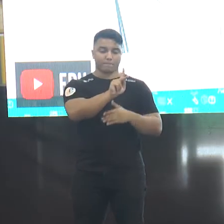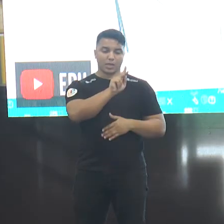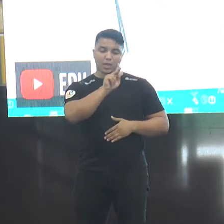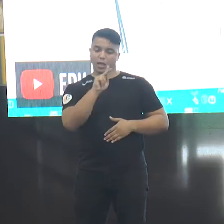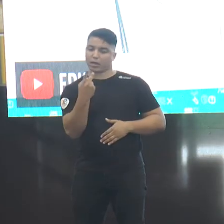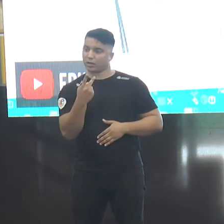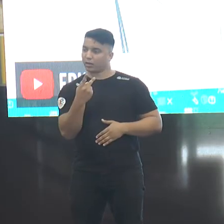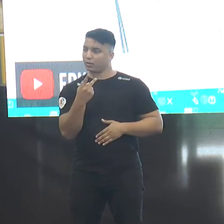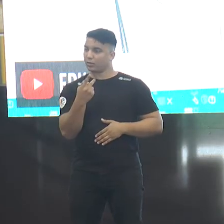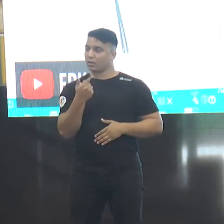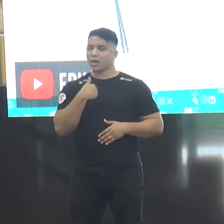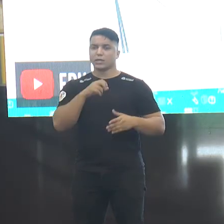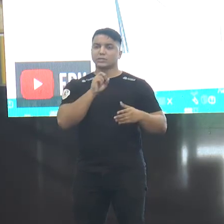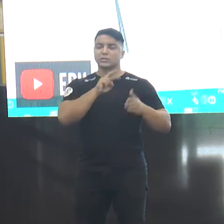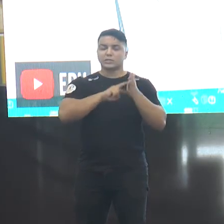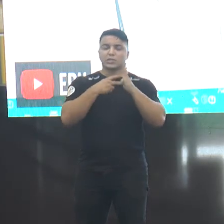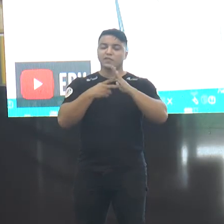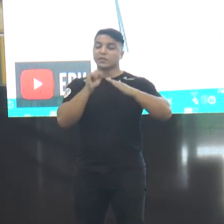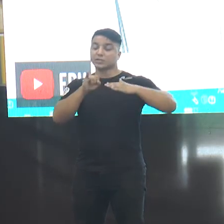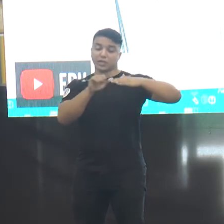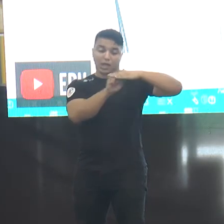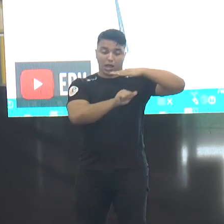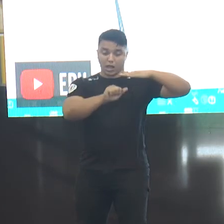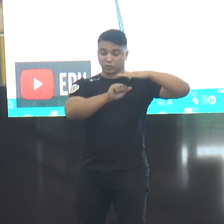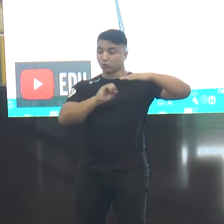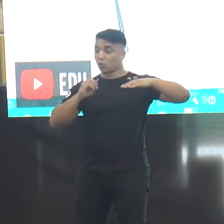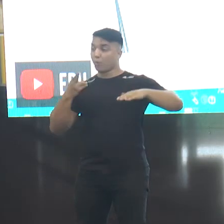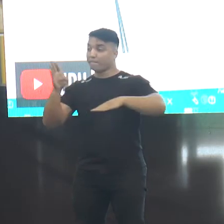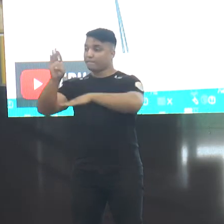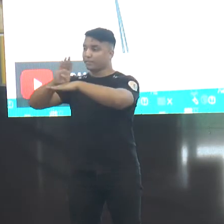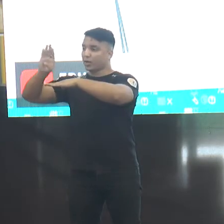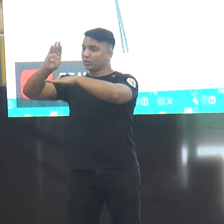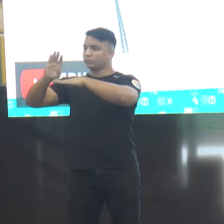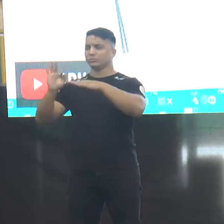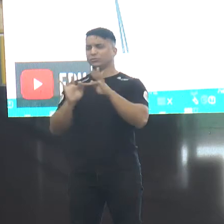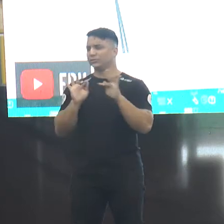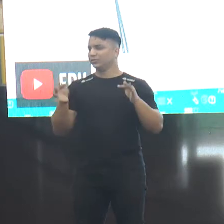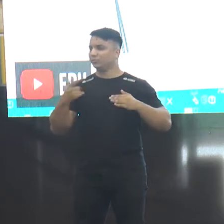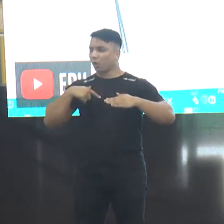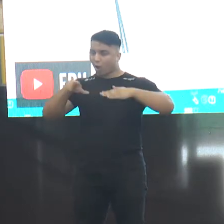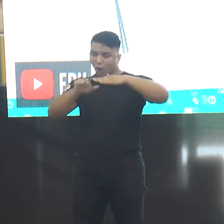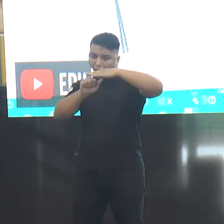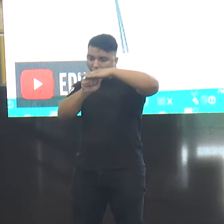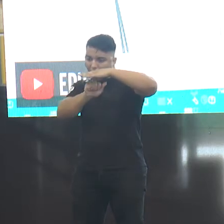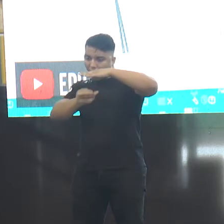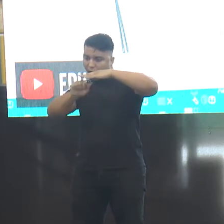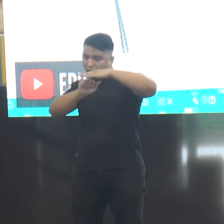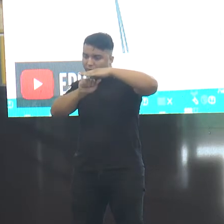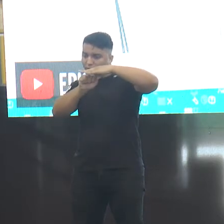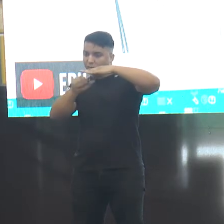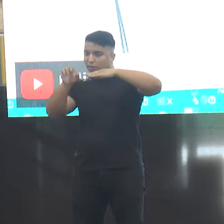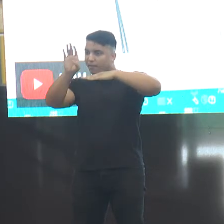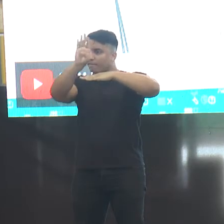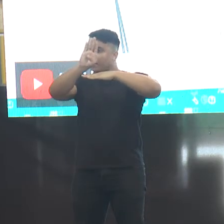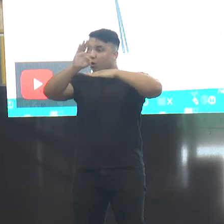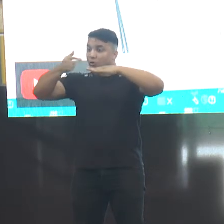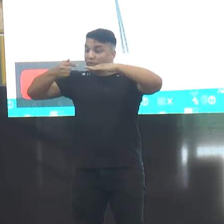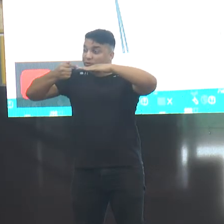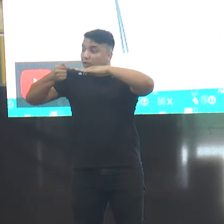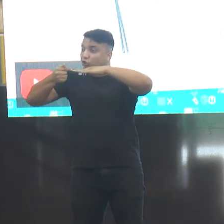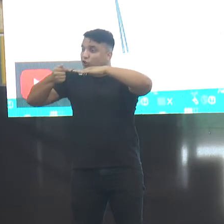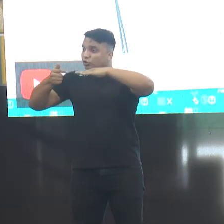uma maneira de saber se é um ácido ou se é uma base. Gente, é tão fácil, ó. Se o pH for menos de